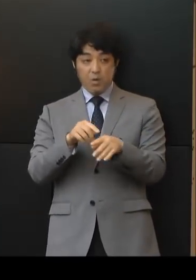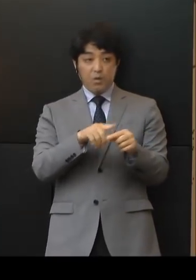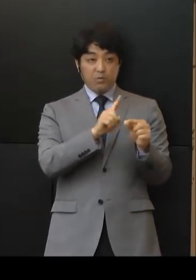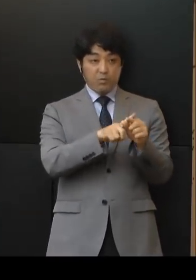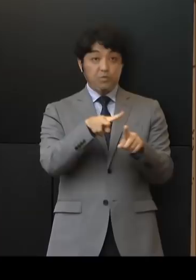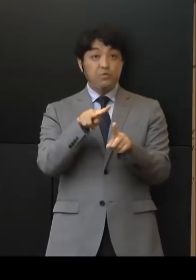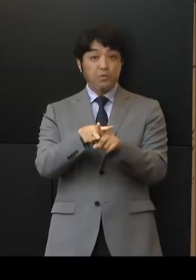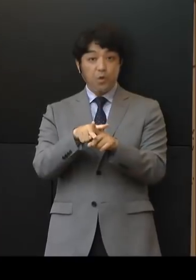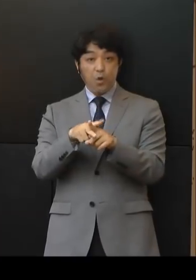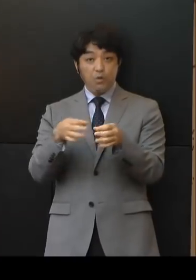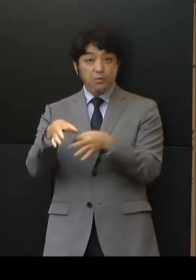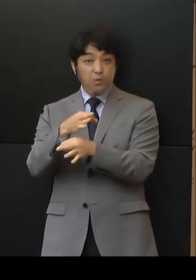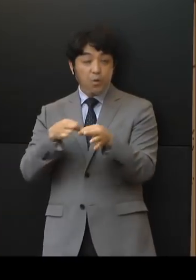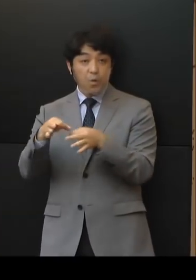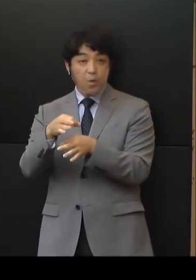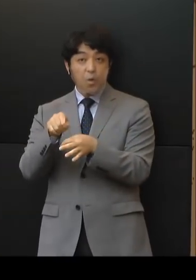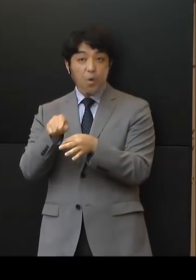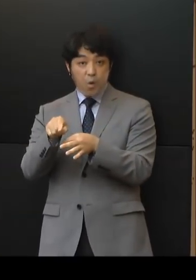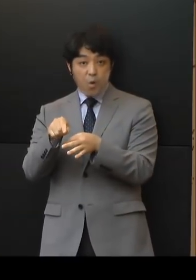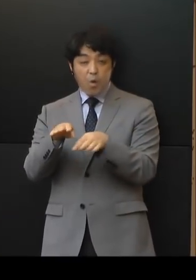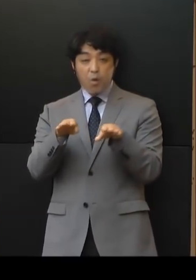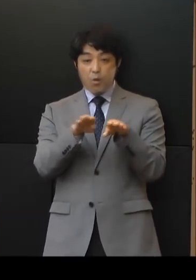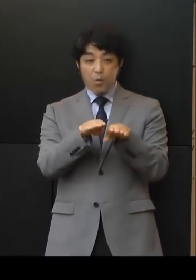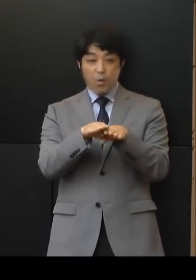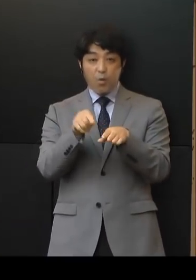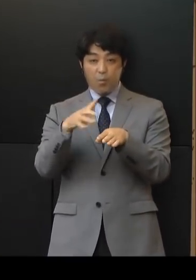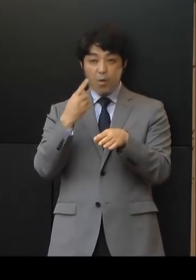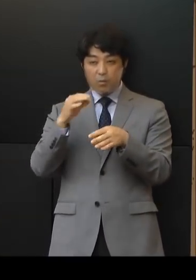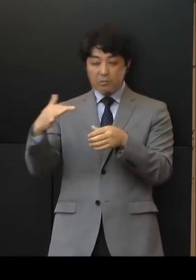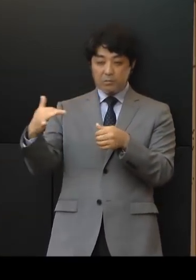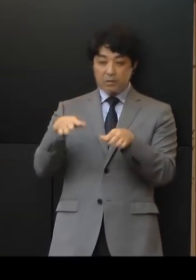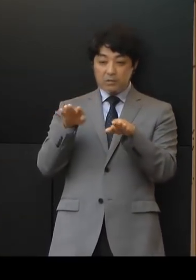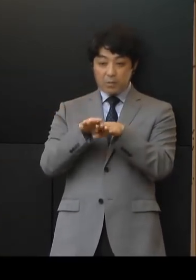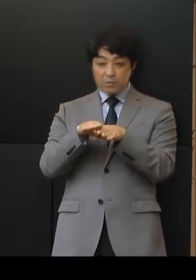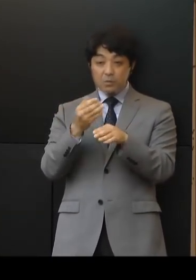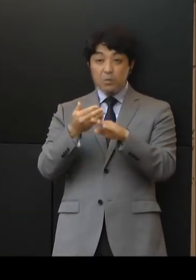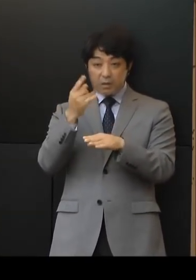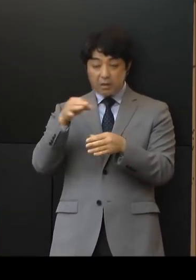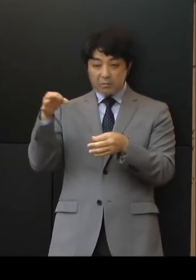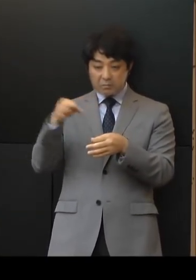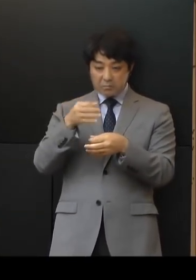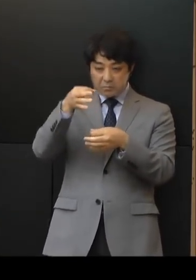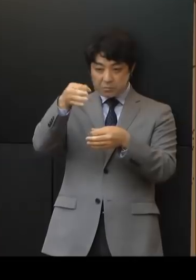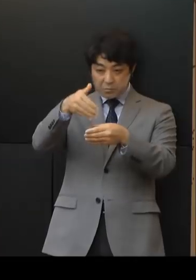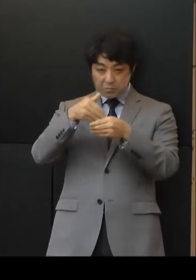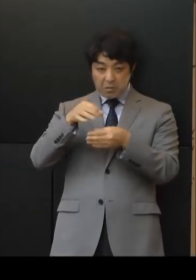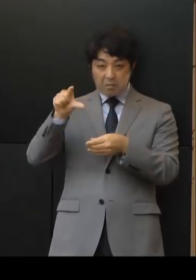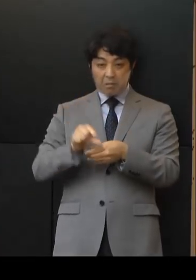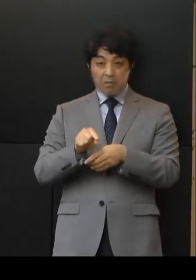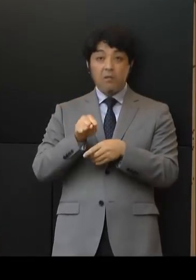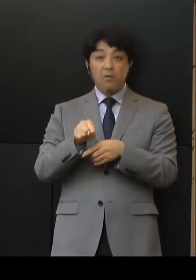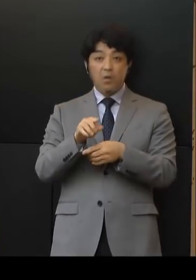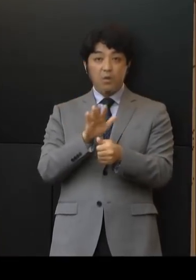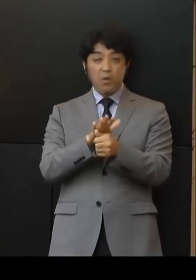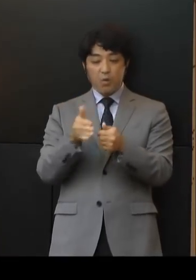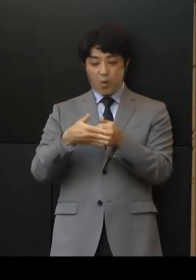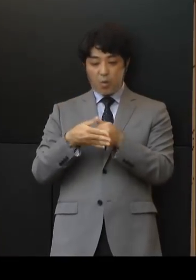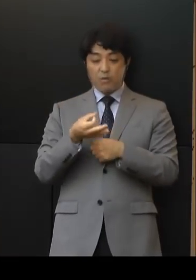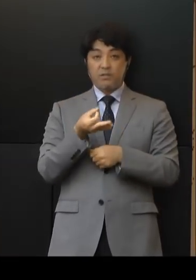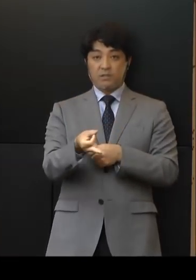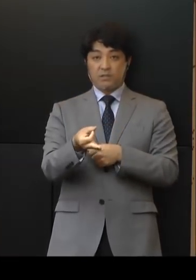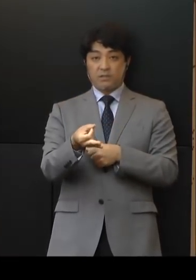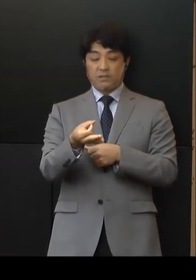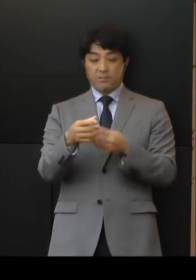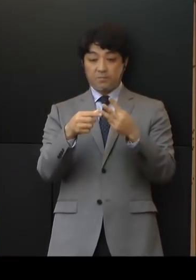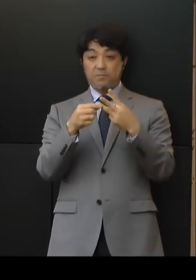小規模事業者への休業の影響を受けたことへの協力金、3、感染